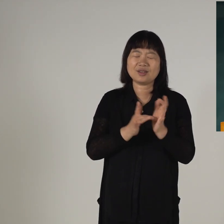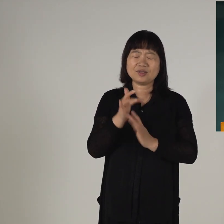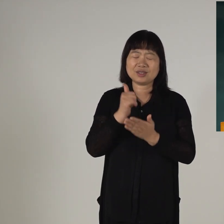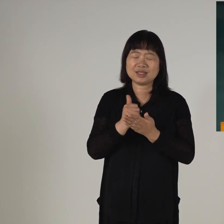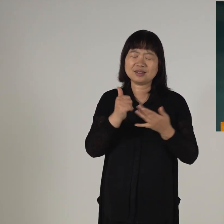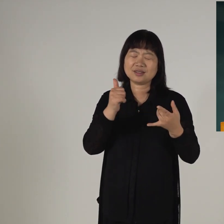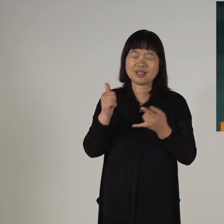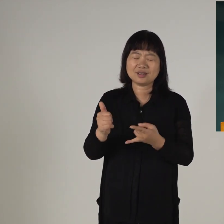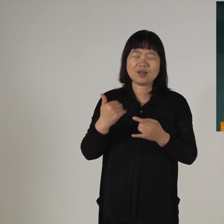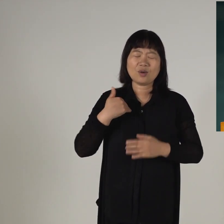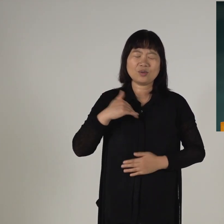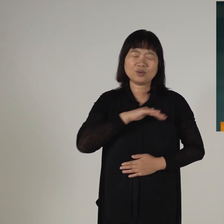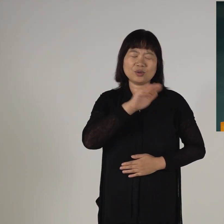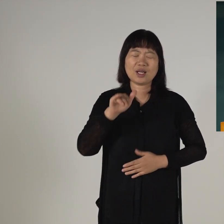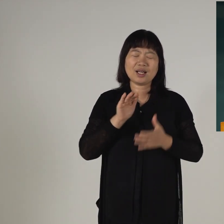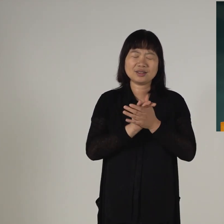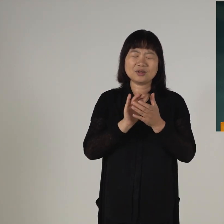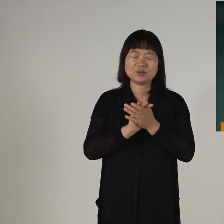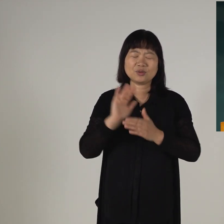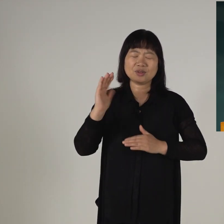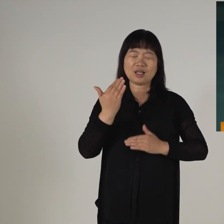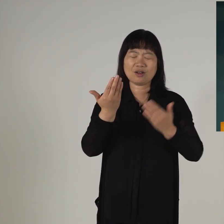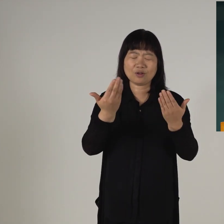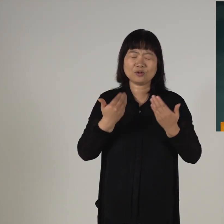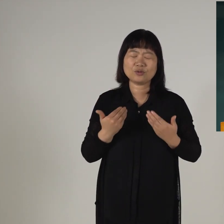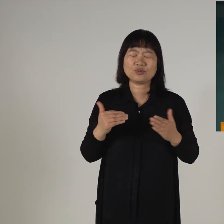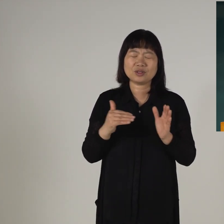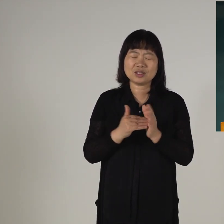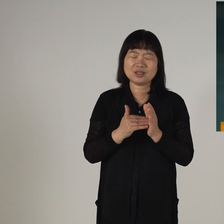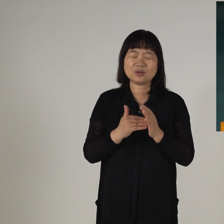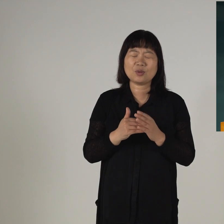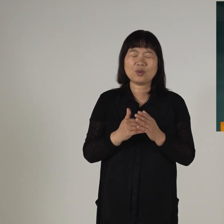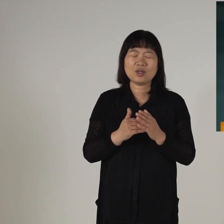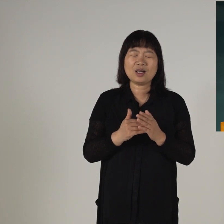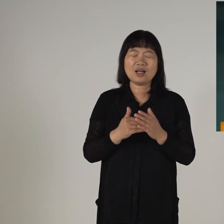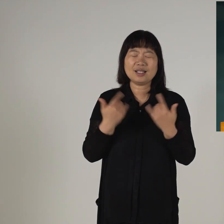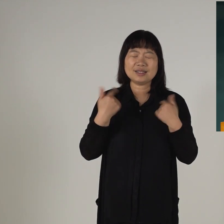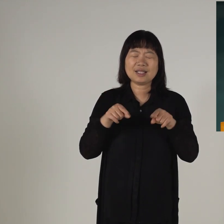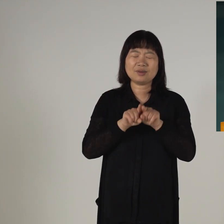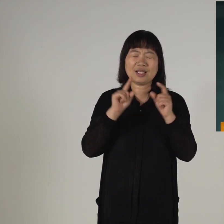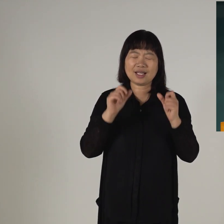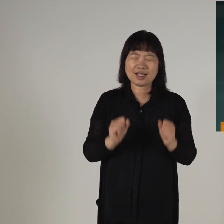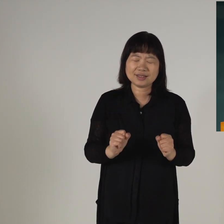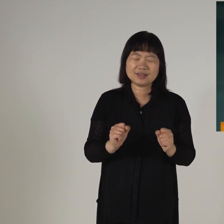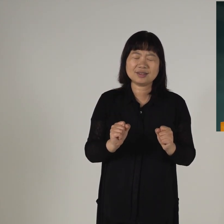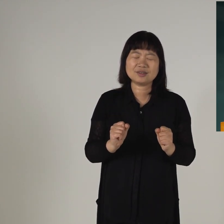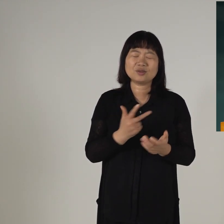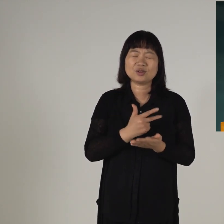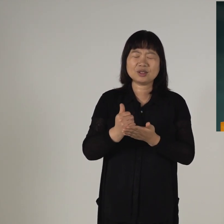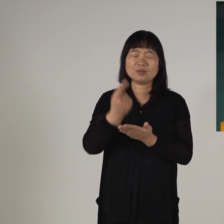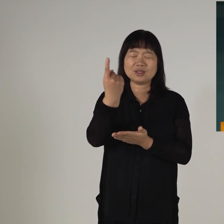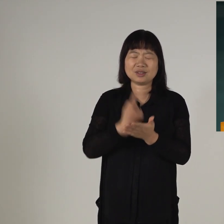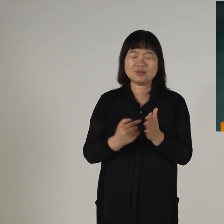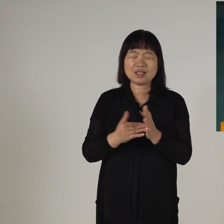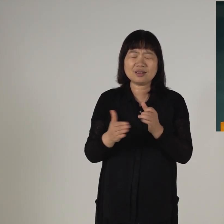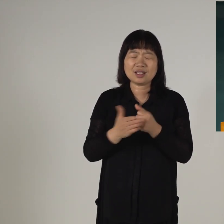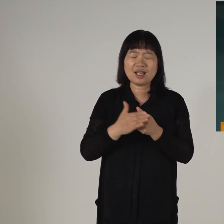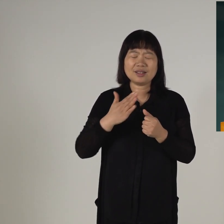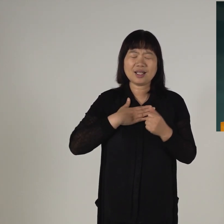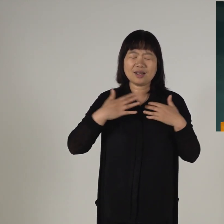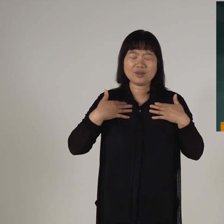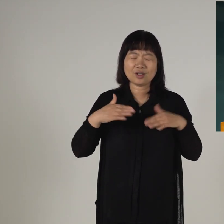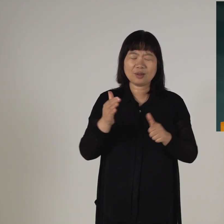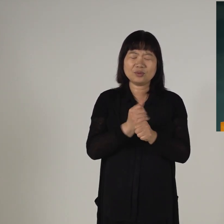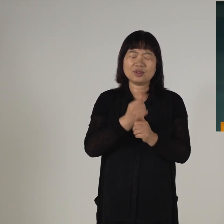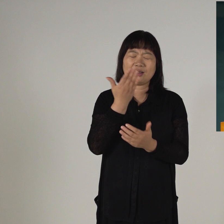예수님께서 우리와 친구 되어 주시고 임마누엘로 임재하셔서 나의 연약함을